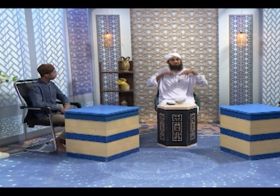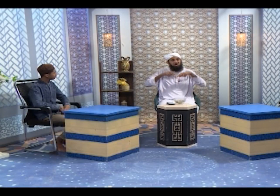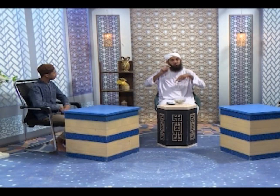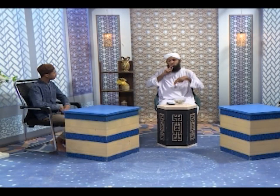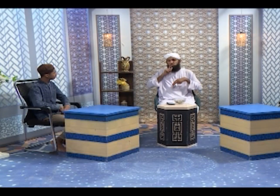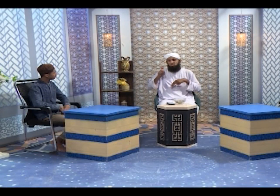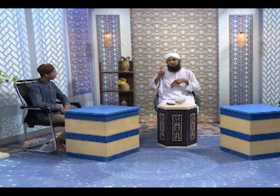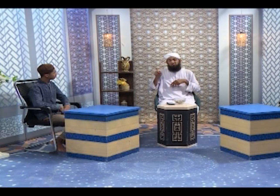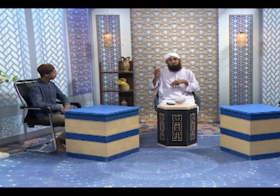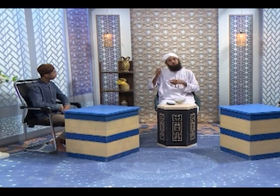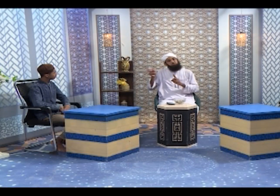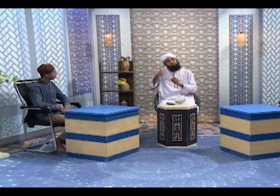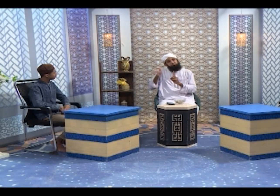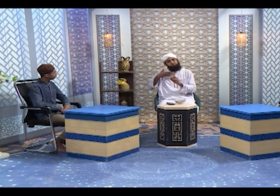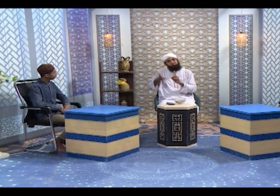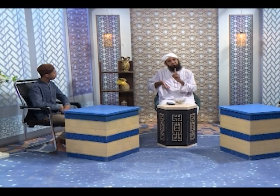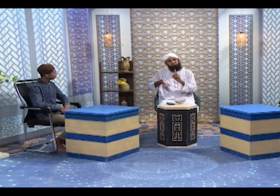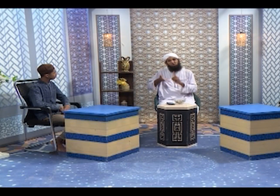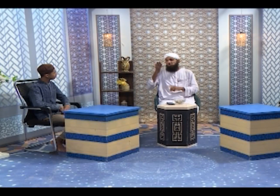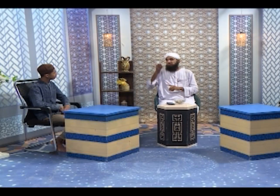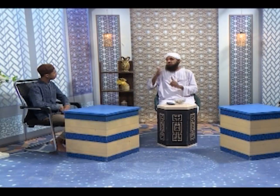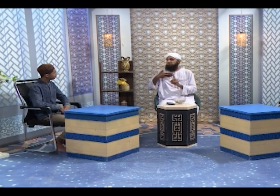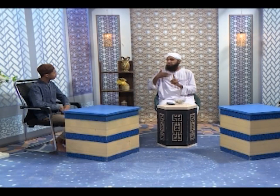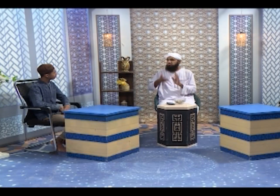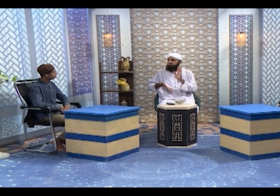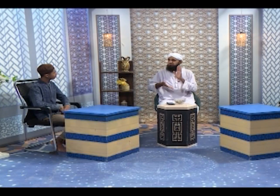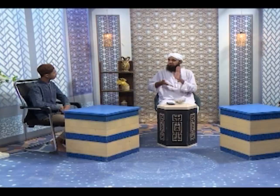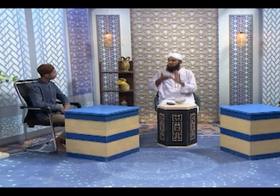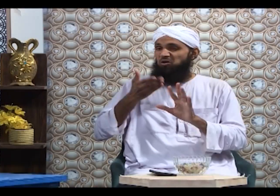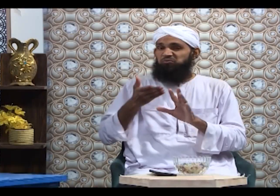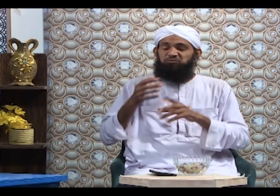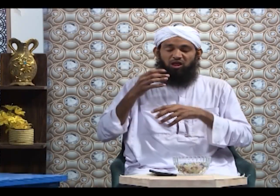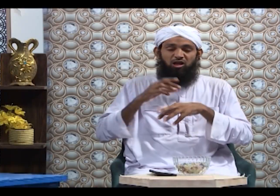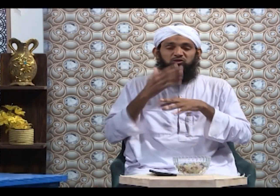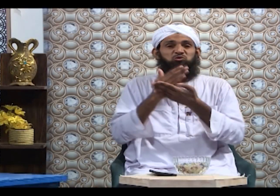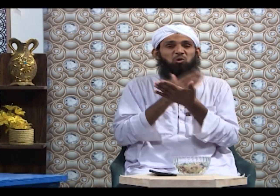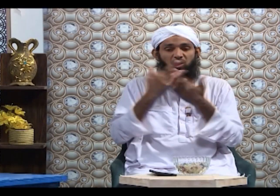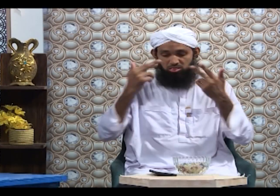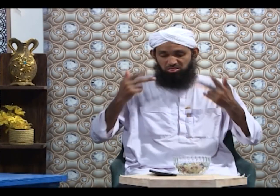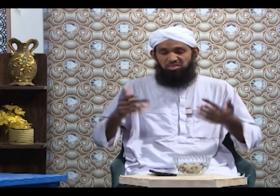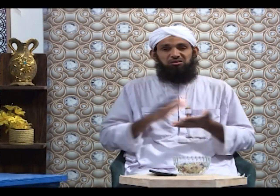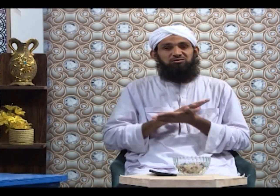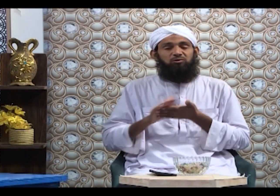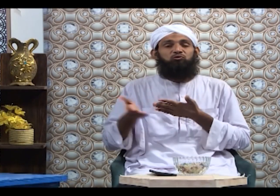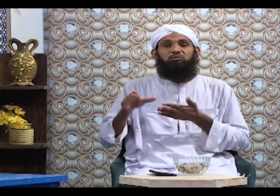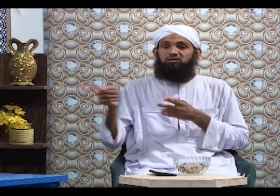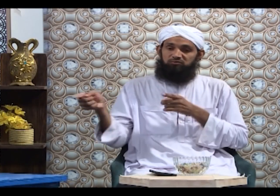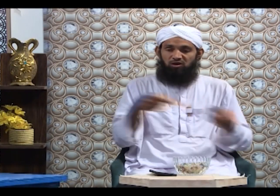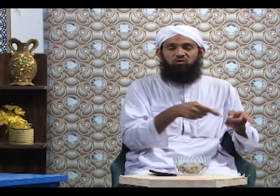جھڑ جائے گا، پھر اس کو میزان یعنی ترازو کے پاس لایا جائے گا، فرشتے پہاڑ کے برابر اس کی نیکیاں لائیں گے، تو اس کے